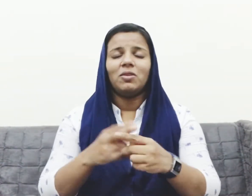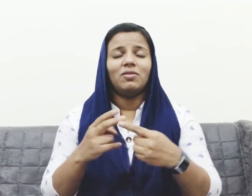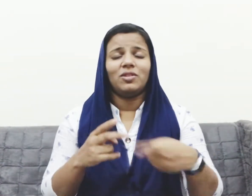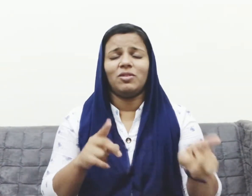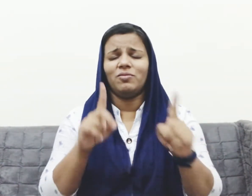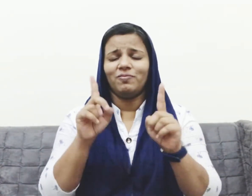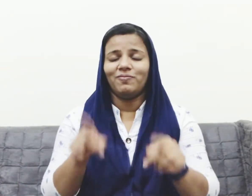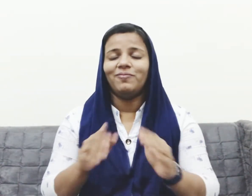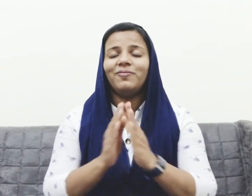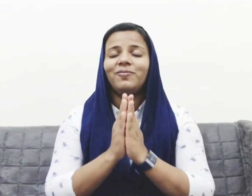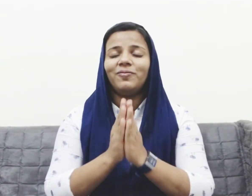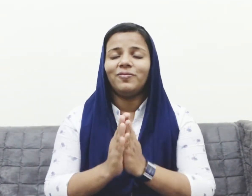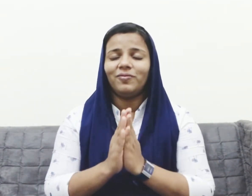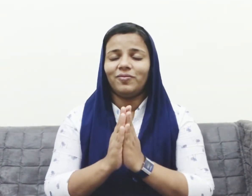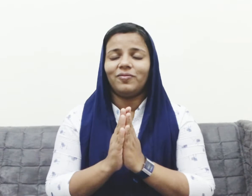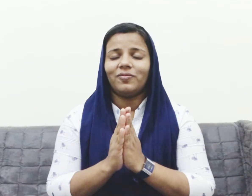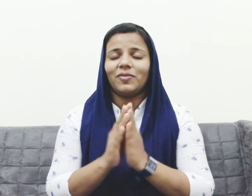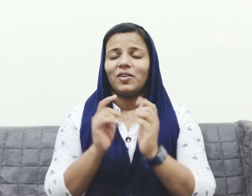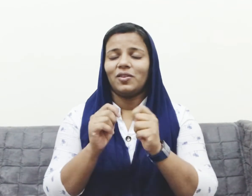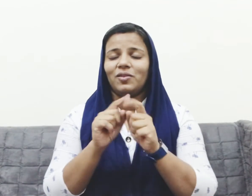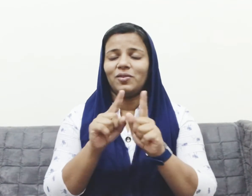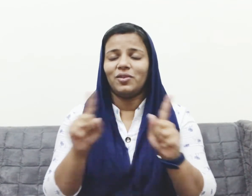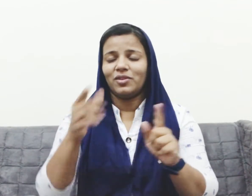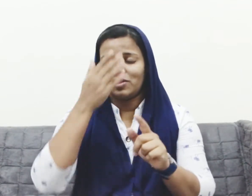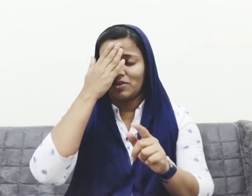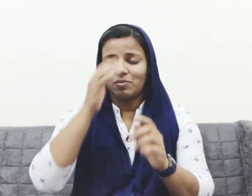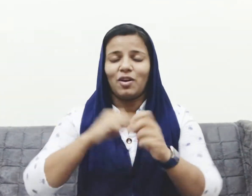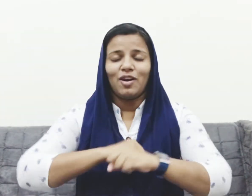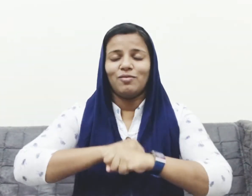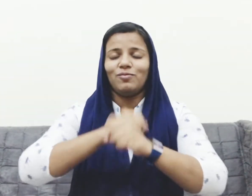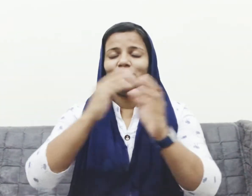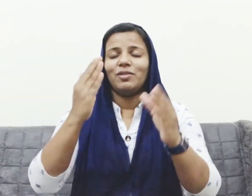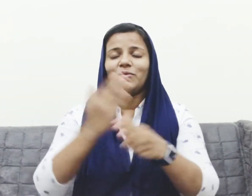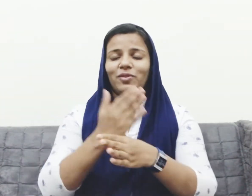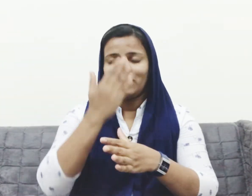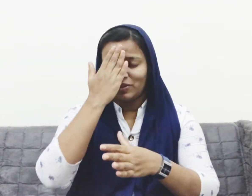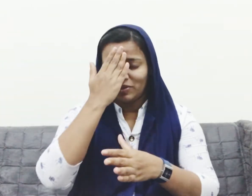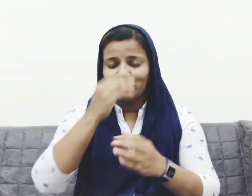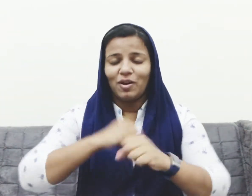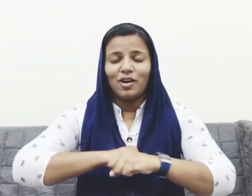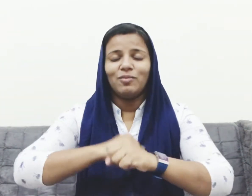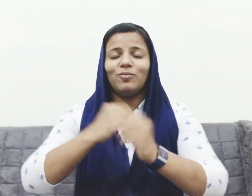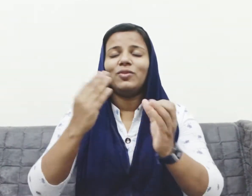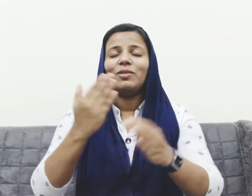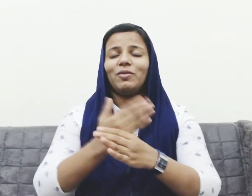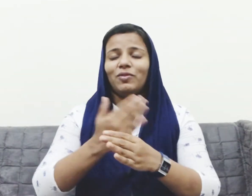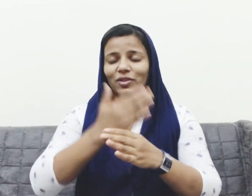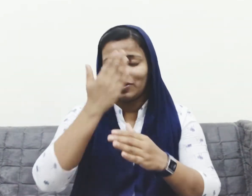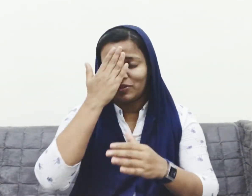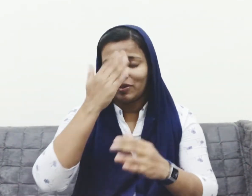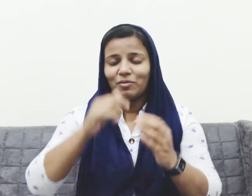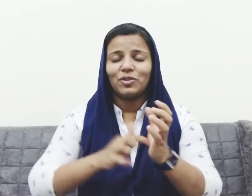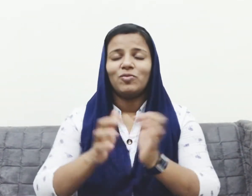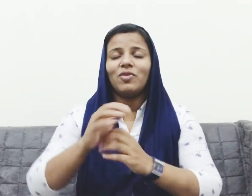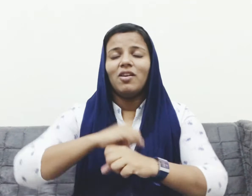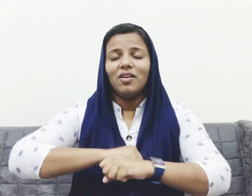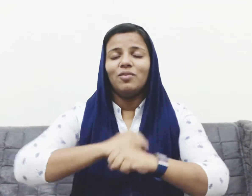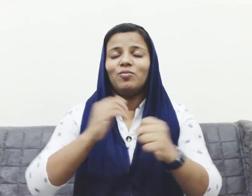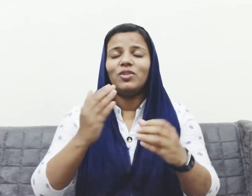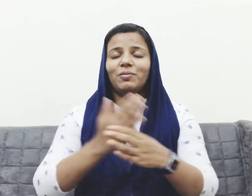യേശുവിൻ്റെ നാമത്തിൽ വിട്ടുമാറട്ടെ. ഹല്ലേലൂയ കർത്താവേ. അങ്ങനെ അത്ഭുത പ്രവൃത്തികൾക്കായിട്ട് സ്തോത്രം. അങ്ങനെ അത്ഭുത പ്രവൃത്തികൾക്കായിട്ട് സ്തോത്രം. അങ്ങനെ അങ്ങയുടെ അത്ഭുത